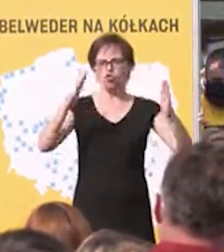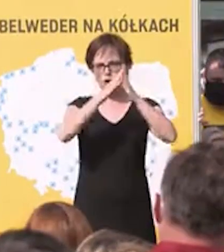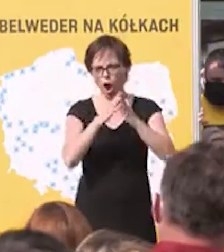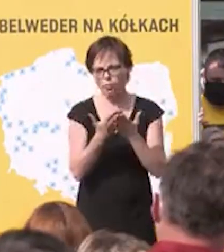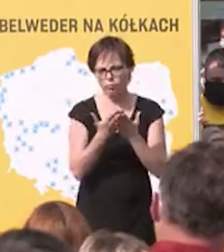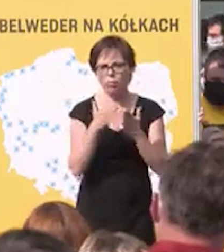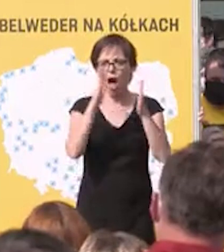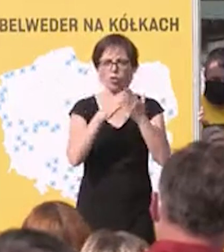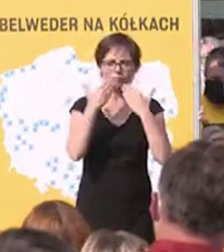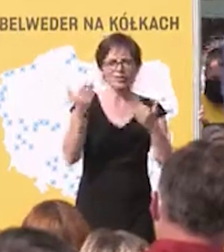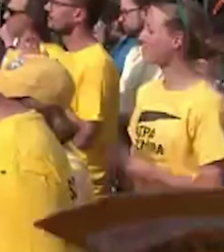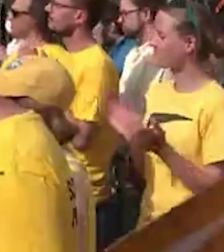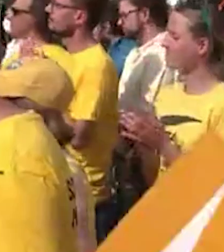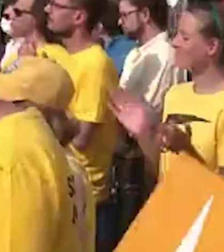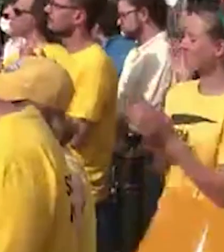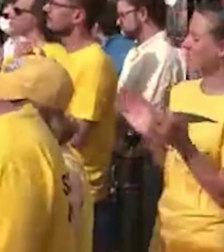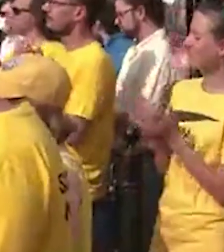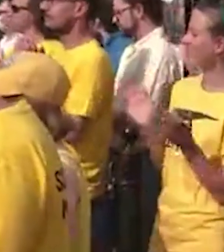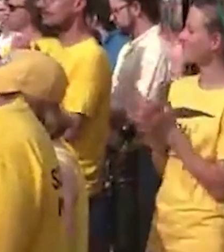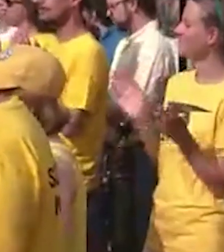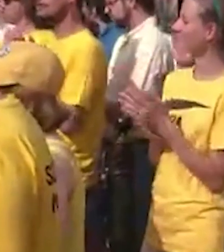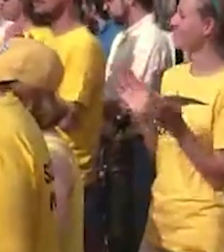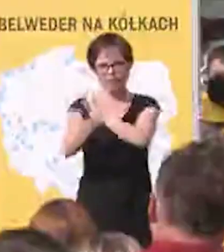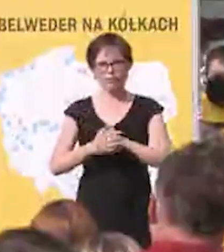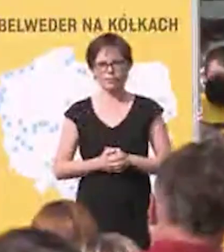moje zobowiązanie wobec was.